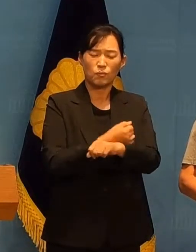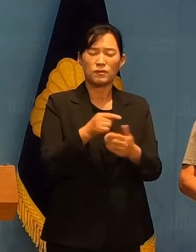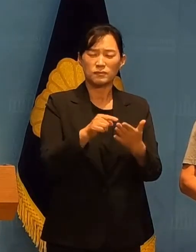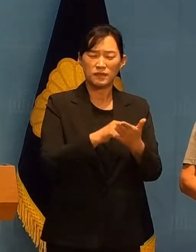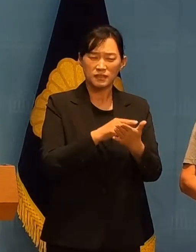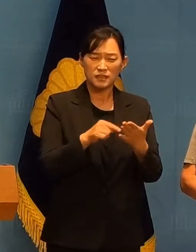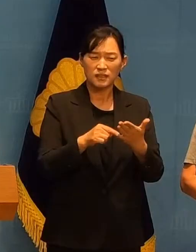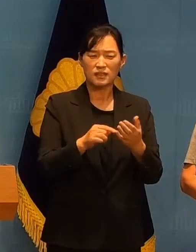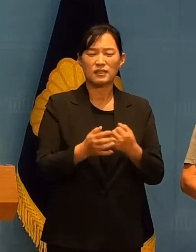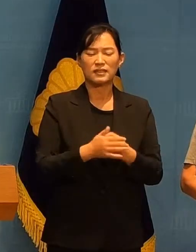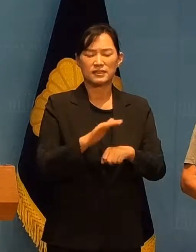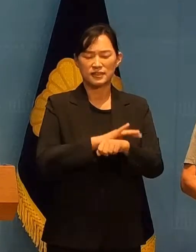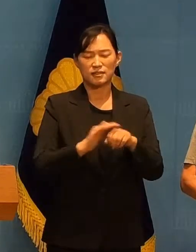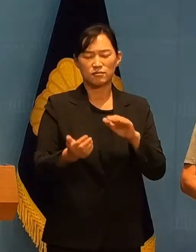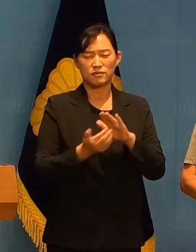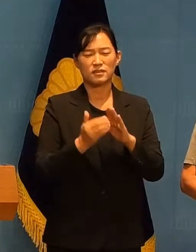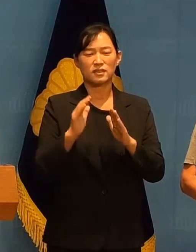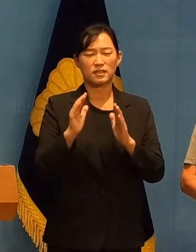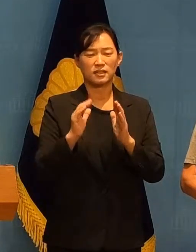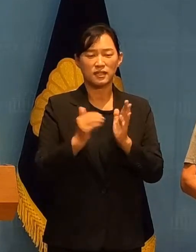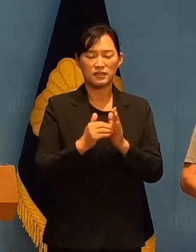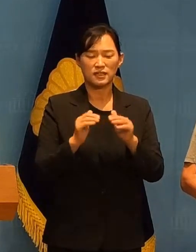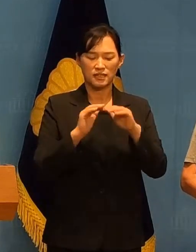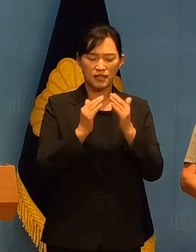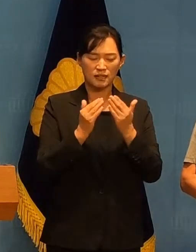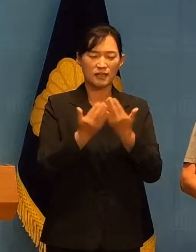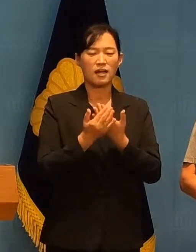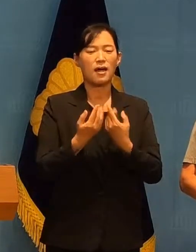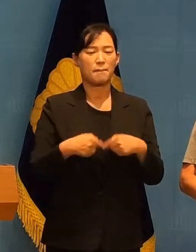끝까지 함께 하겠습니다. 예, 감사합니다.